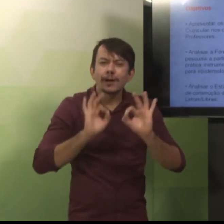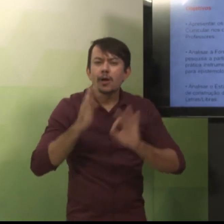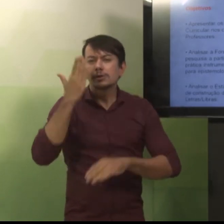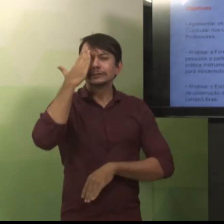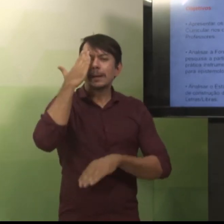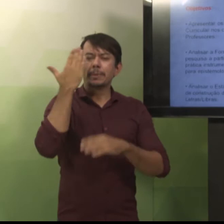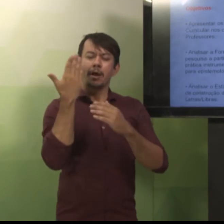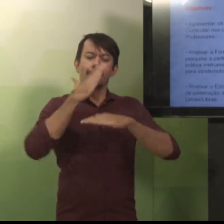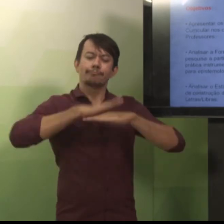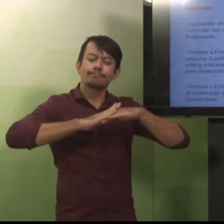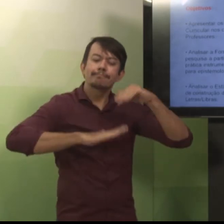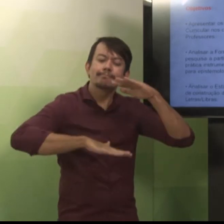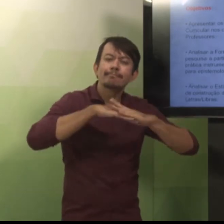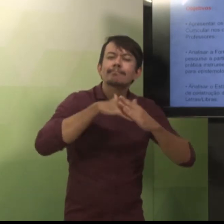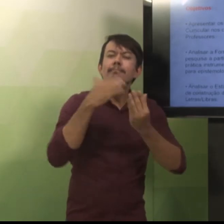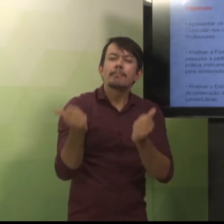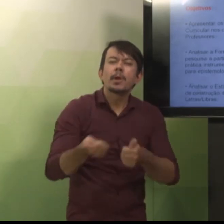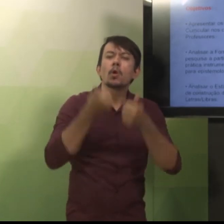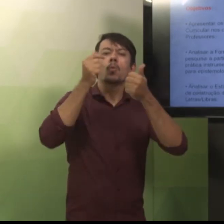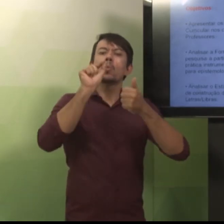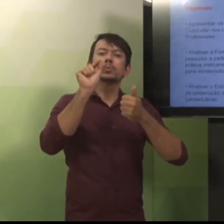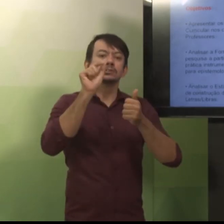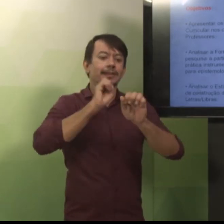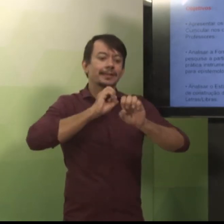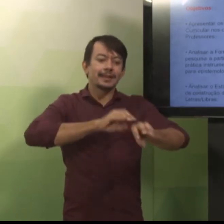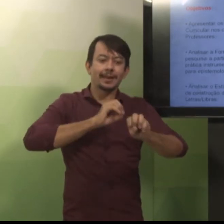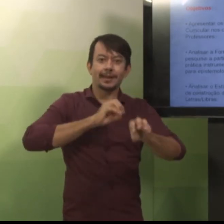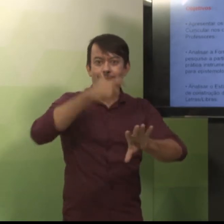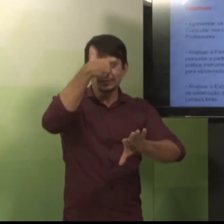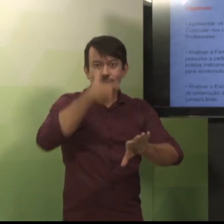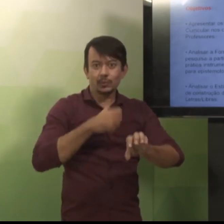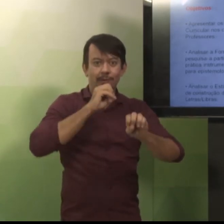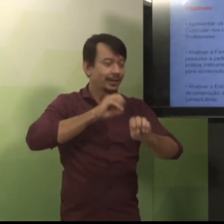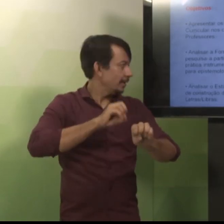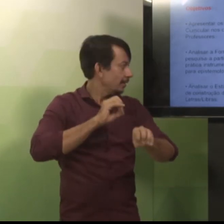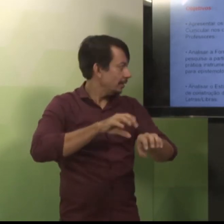Vocês saberão organizar na prática e como ensinar.